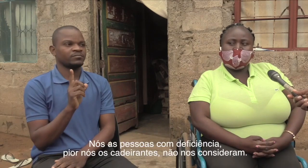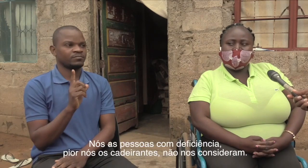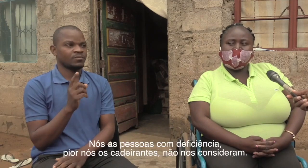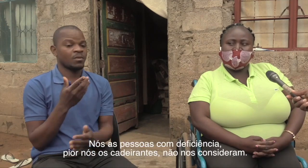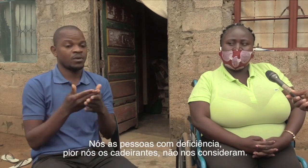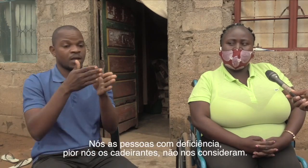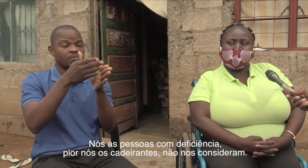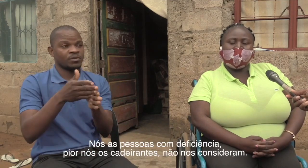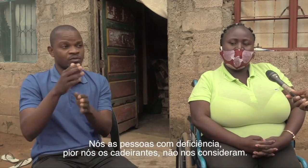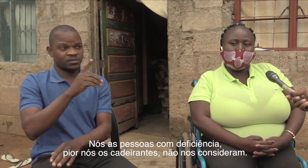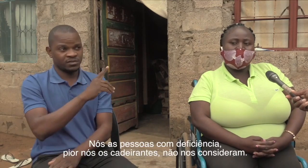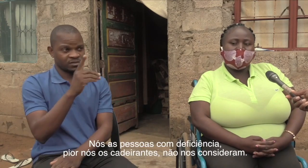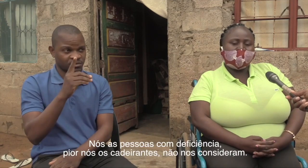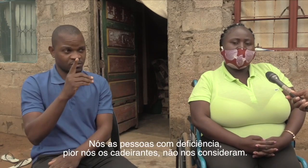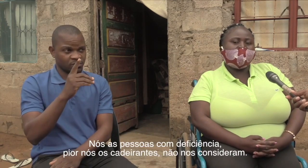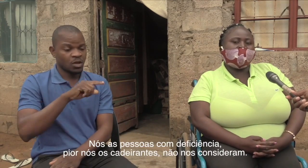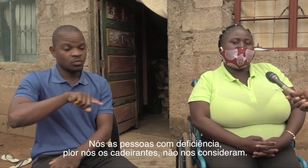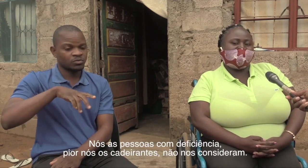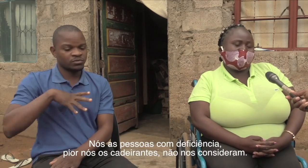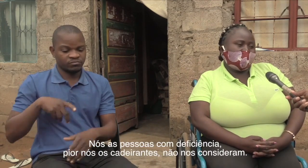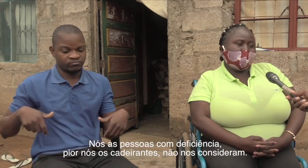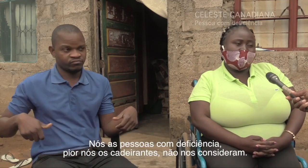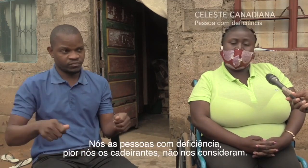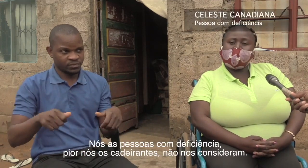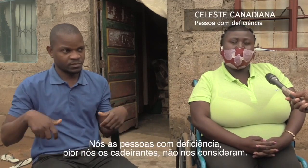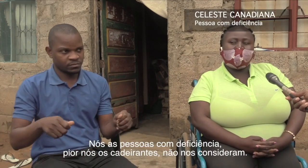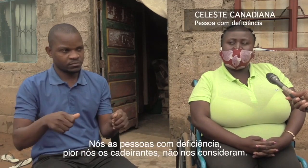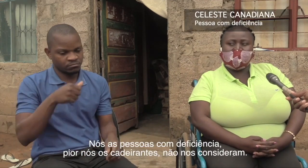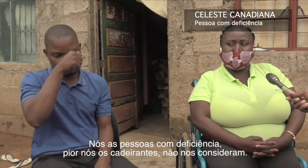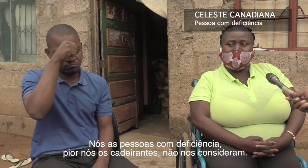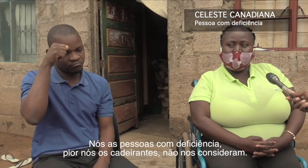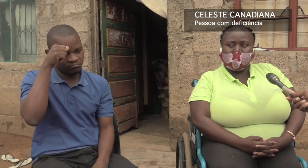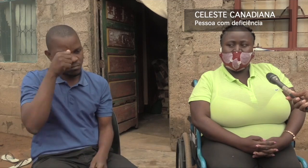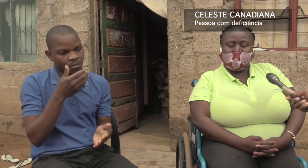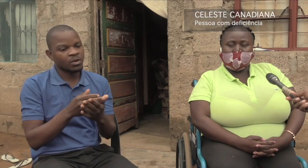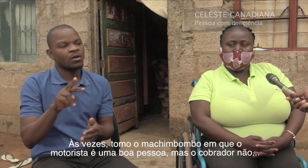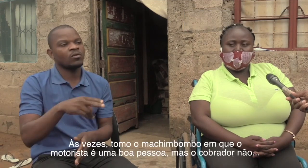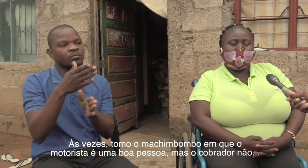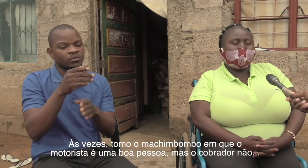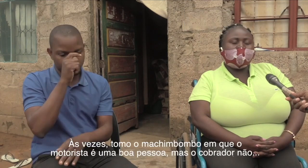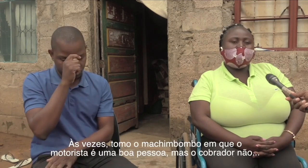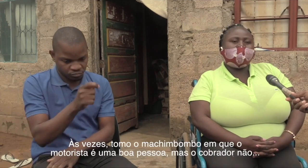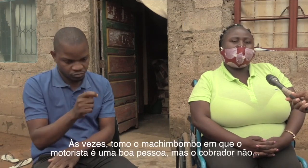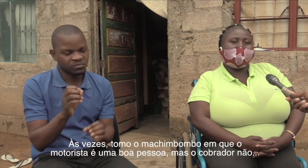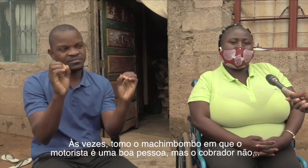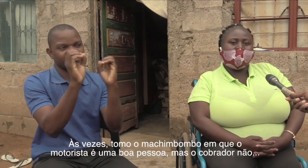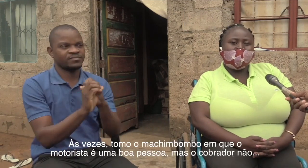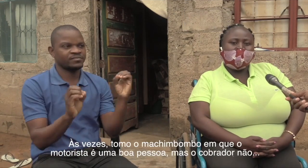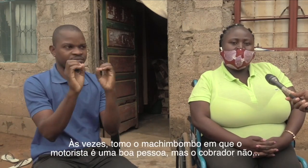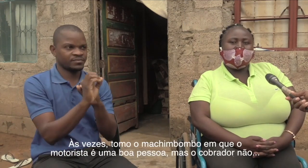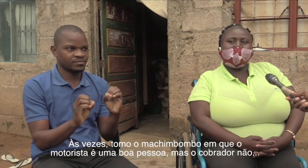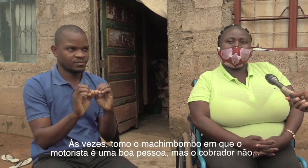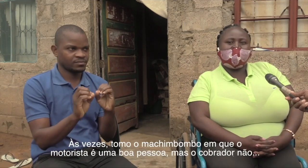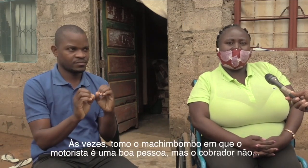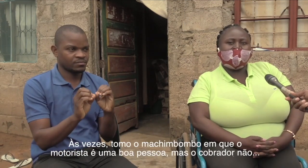Nós os deficientes, pior nós que somos cadeirantes, não somos considerados, não somos considerados.